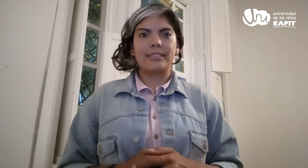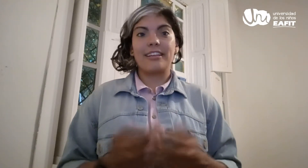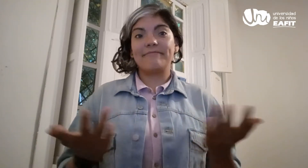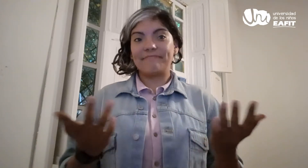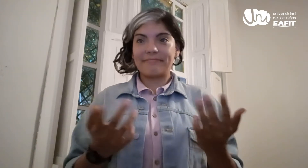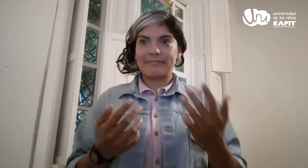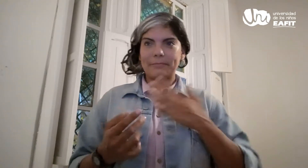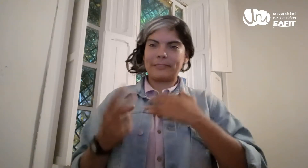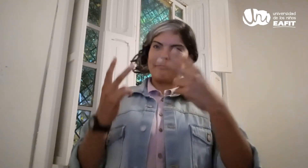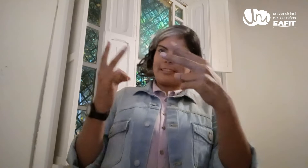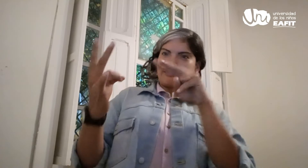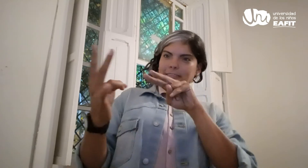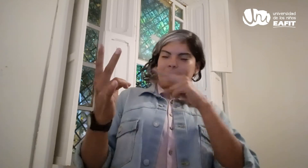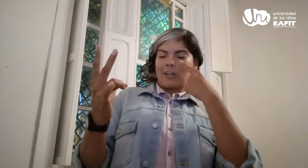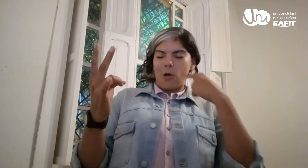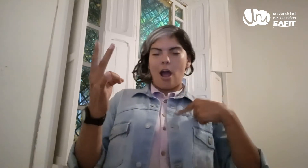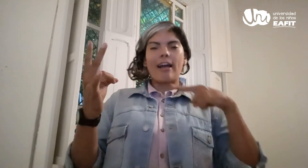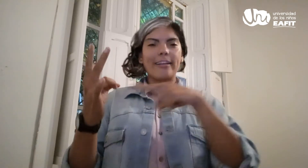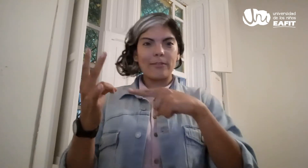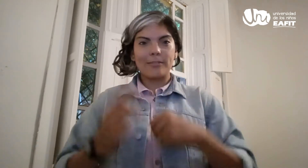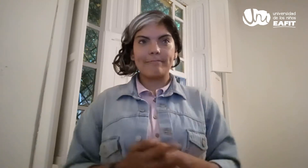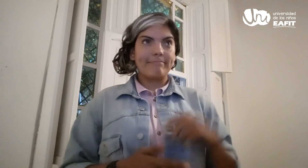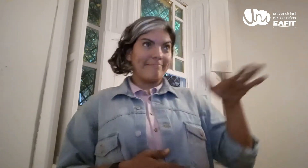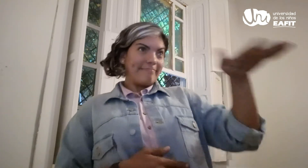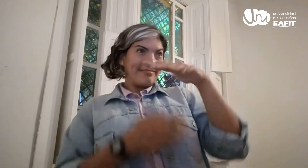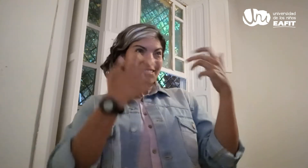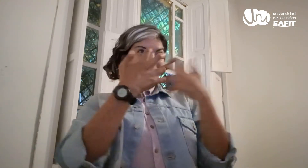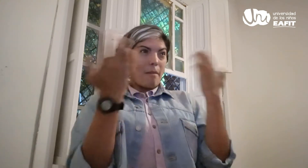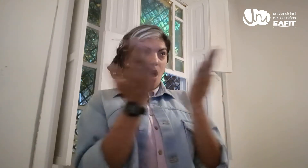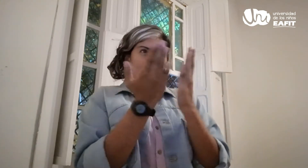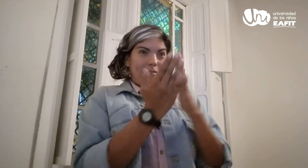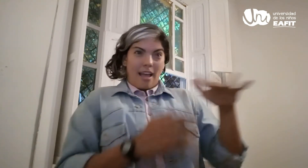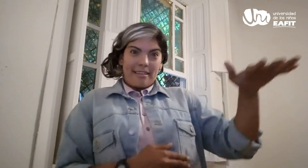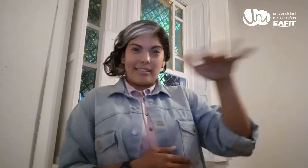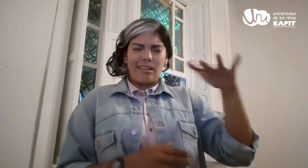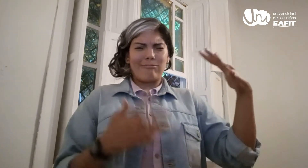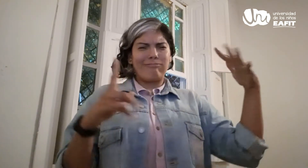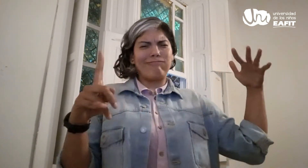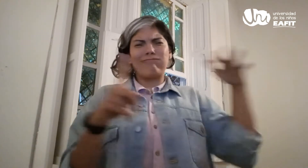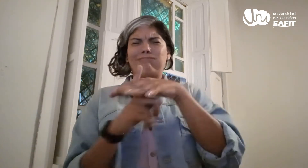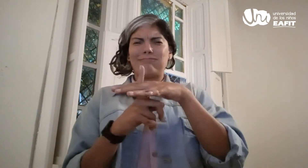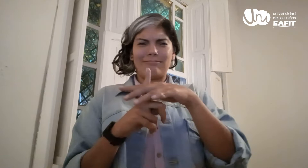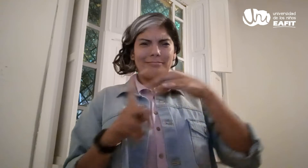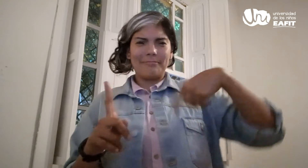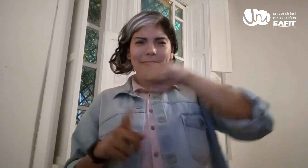Bueno, desde mi punto de vista, desde mi subjetividad, en el sistema educativo hay grandes barreras que